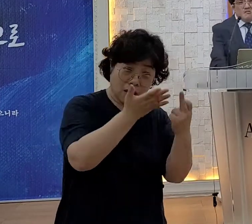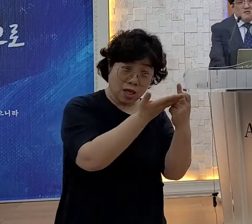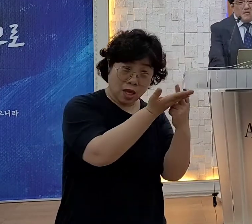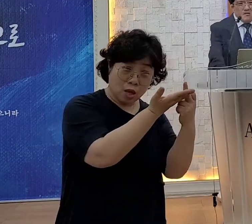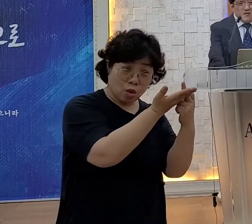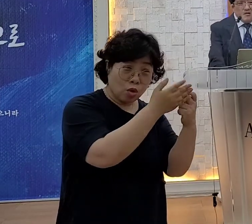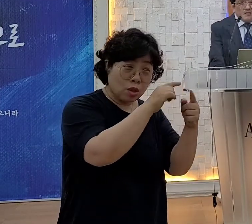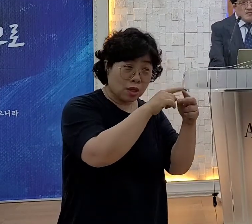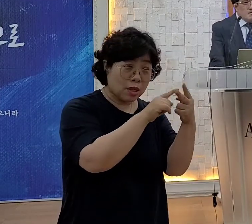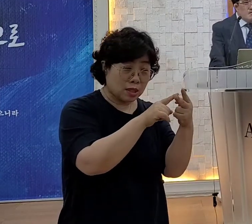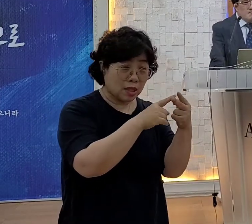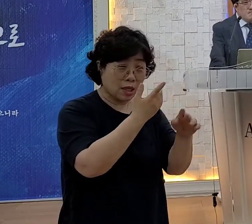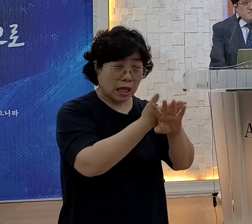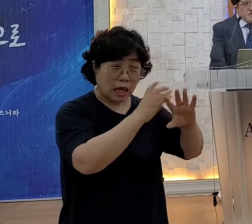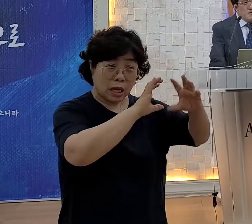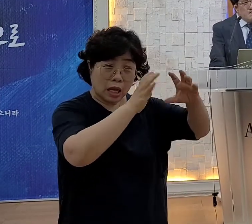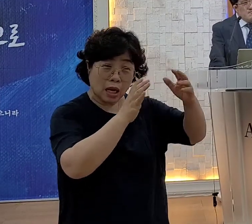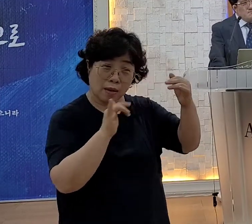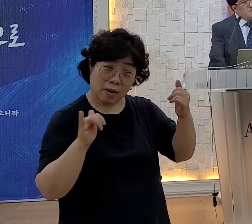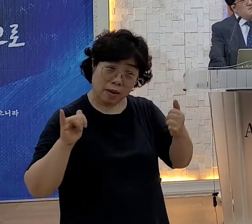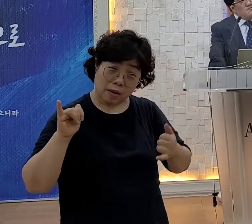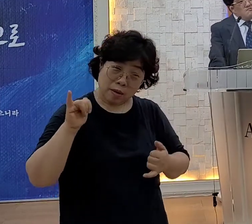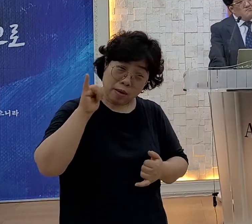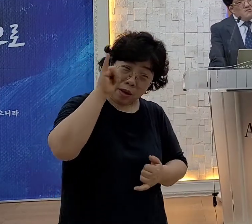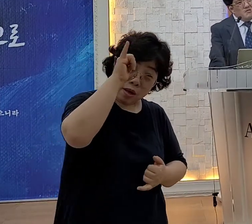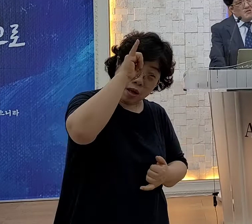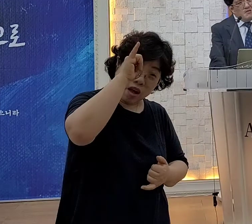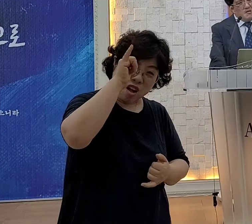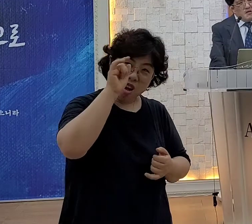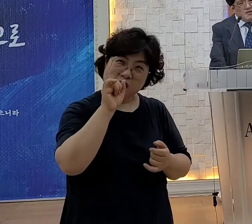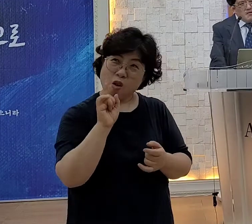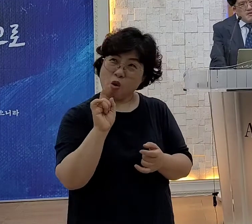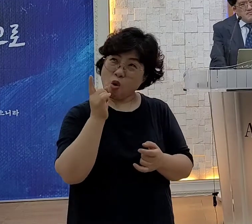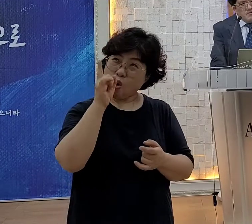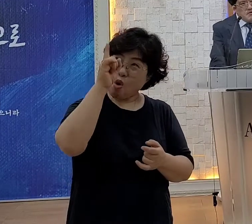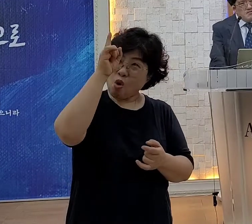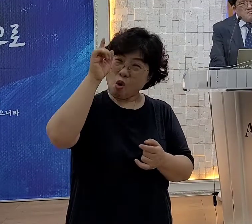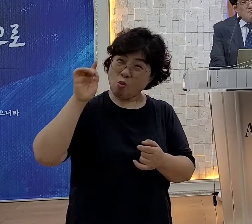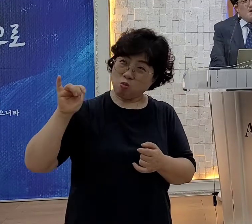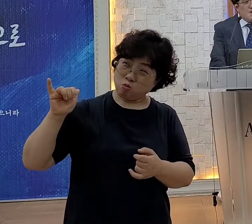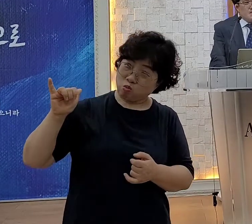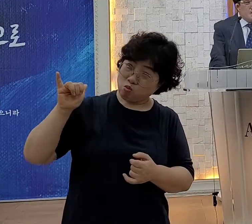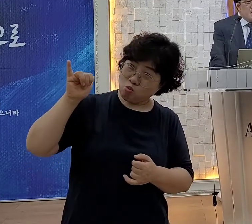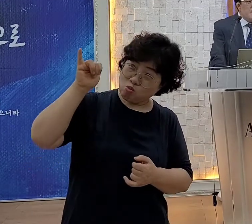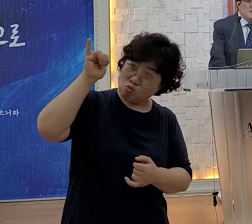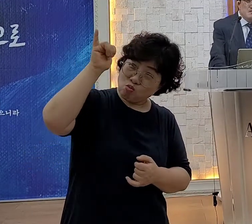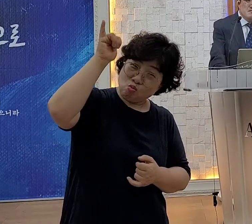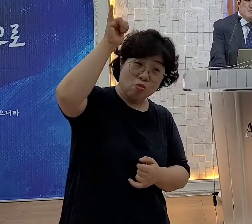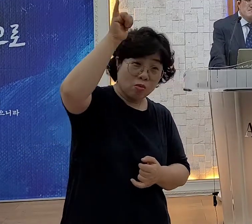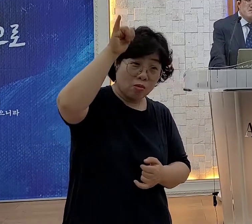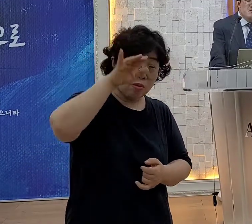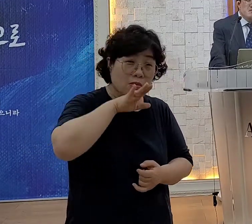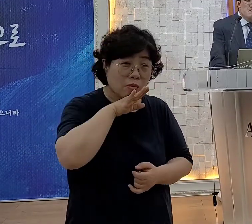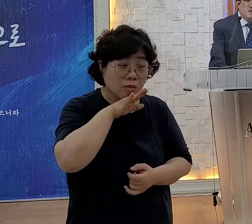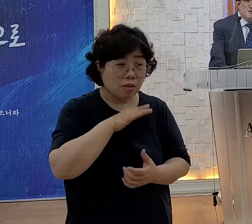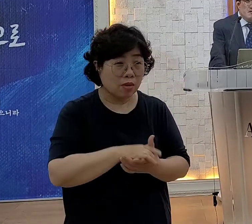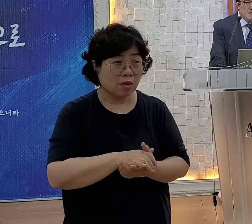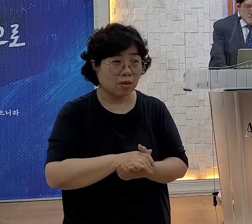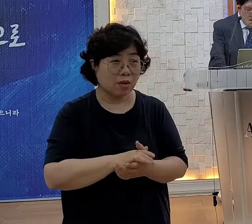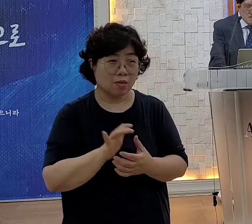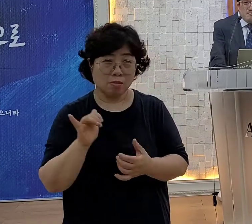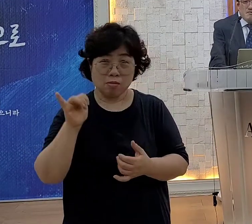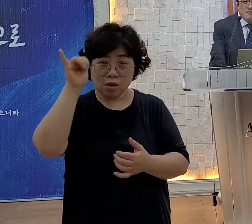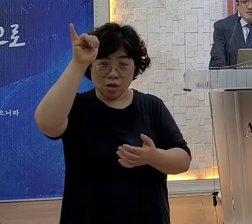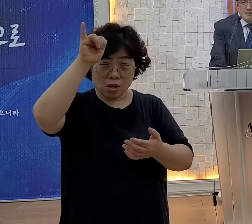어디 뭐, 베트남이라든지, 우리 비행기 타고 가면 수천 킬로 위를 이렇게 비행기를 타고 올라가는데, 여러분, 그 비행기